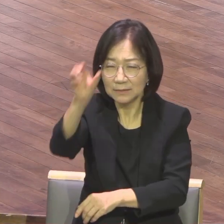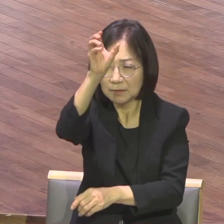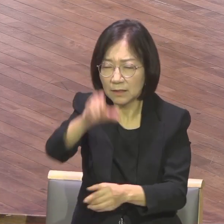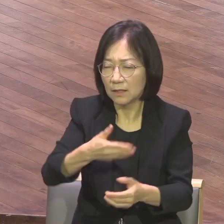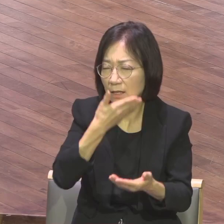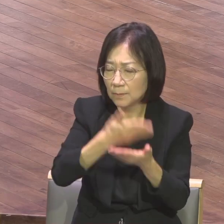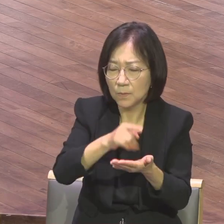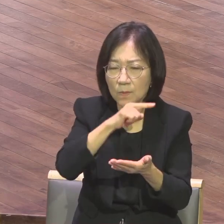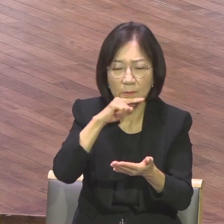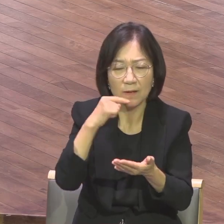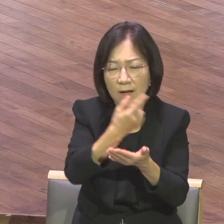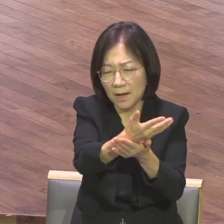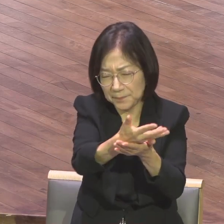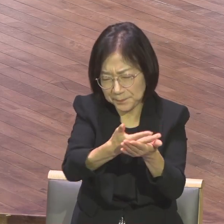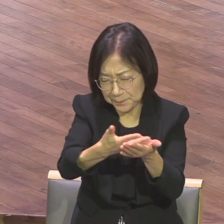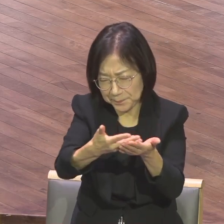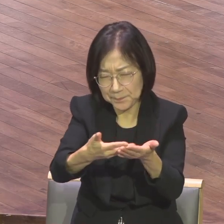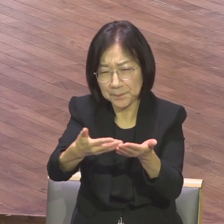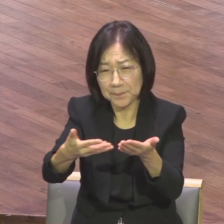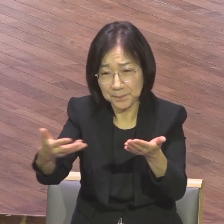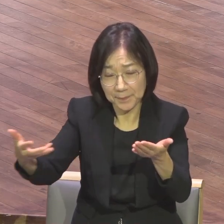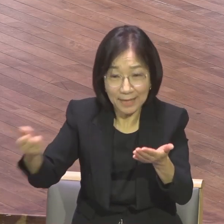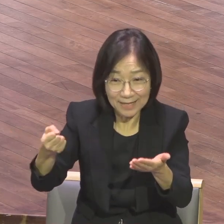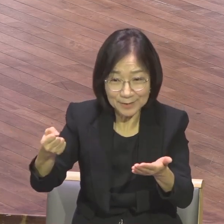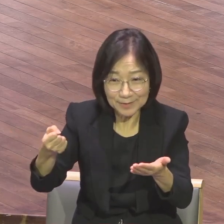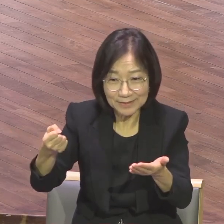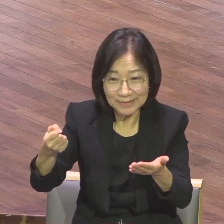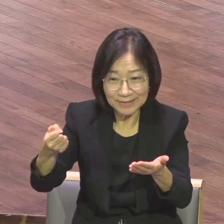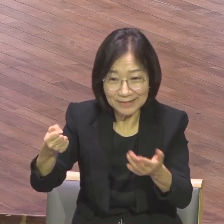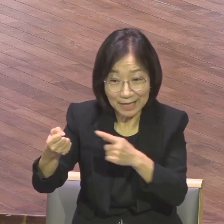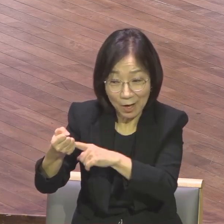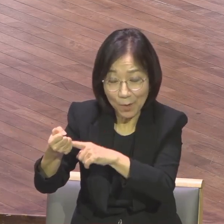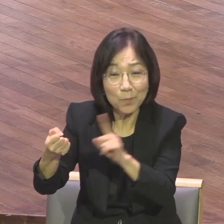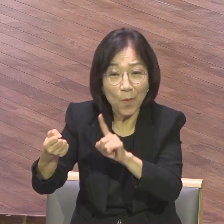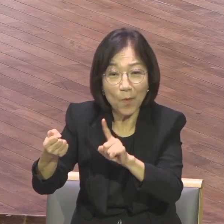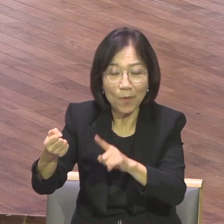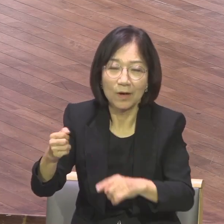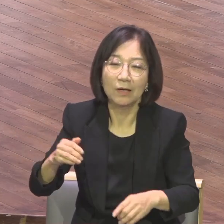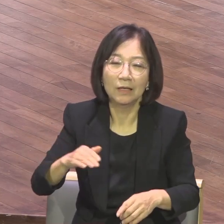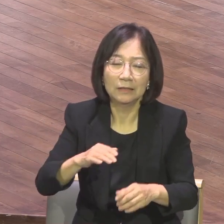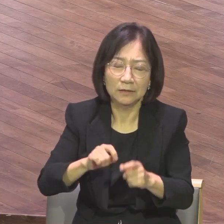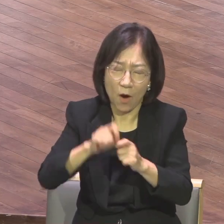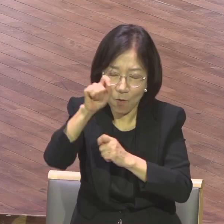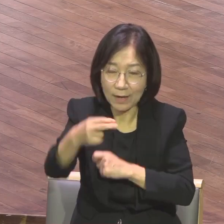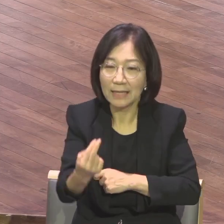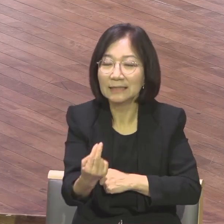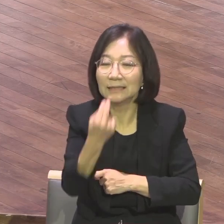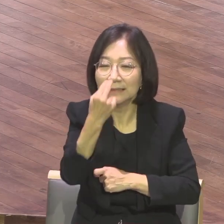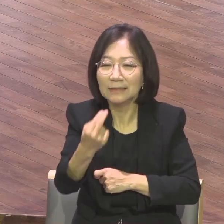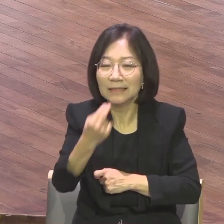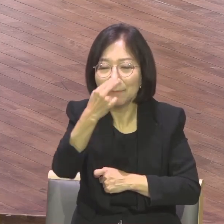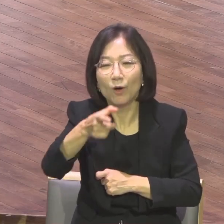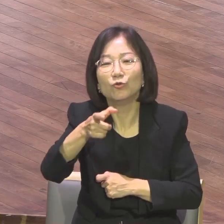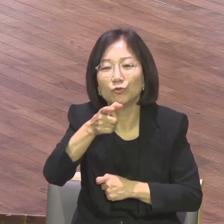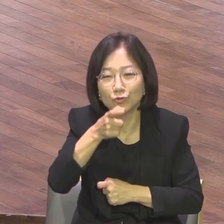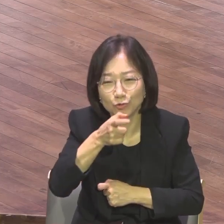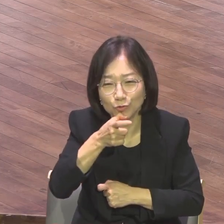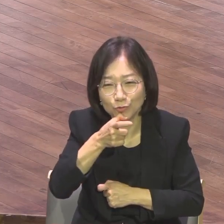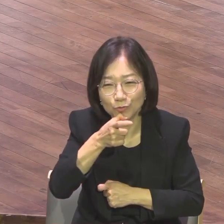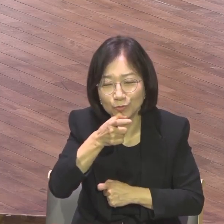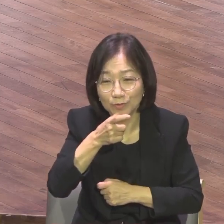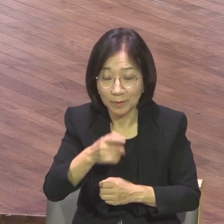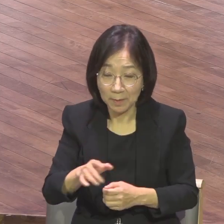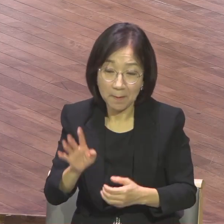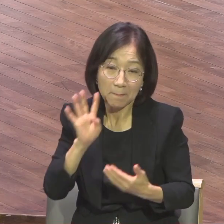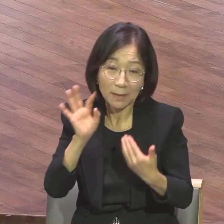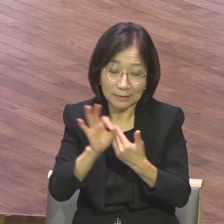피가 우리에게는 영원한 생명수다. 보혈의 피. 그래서 피 흘림이